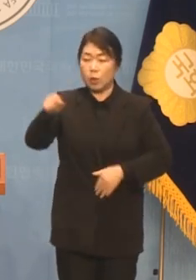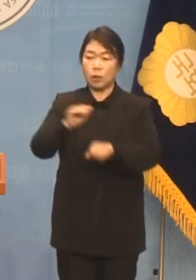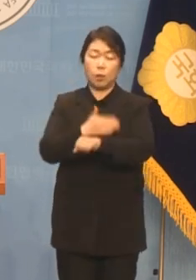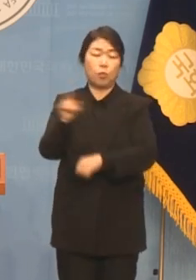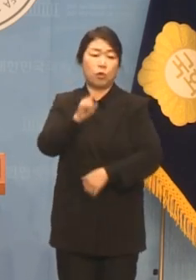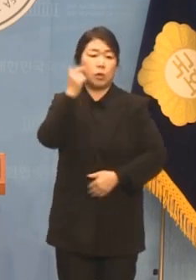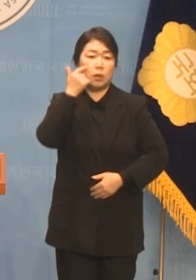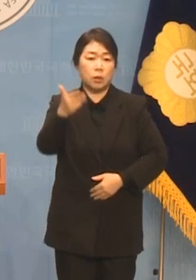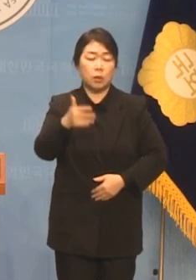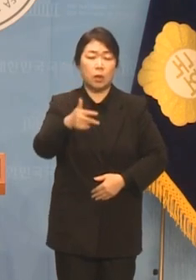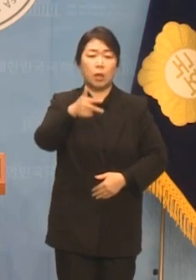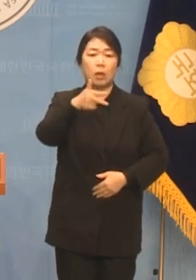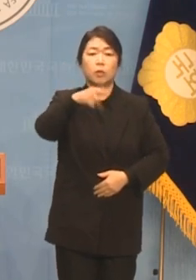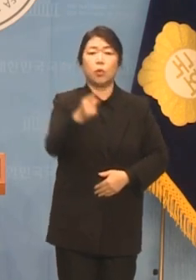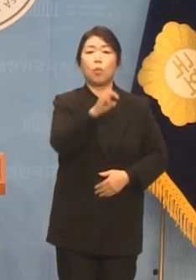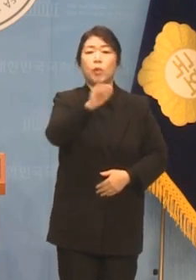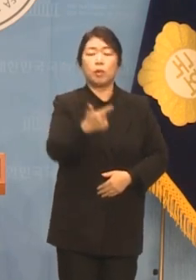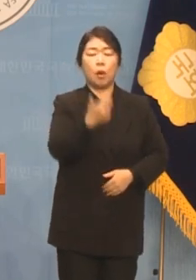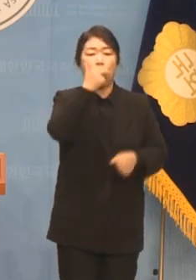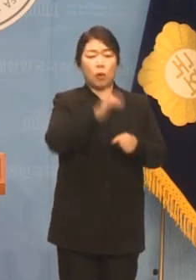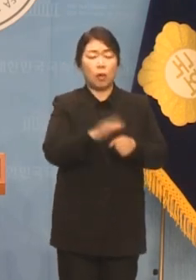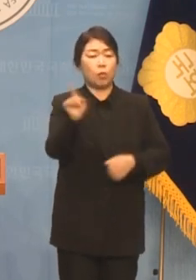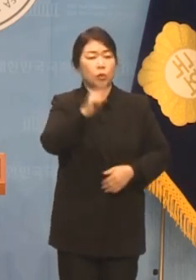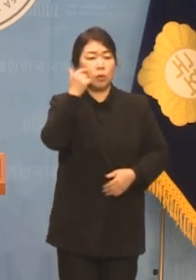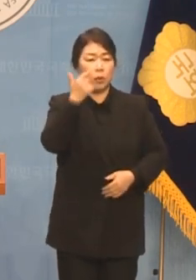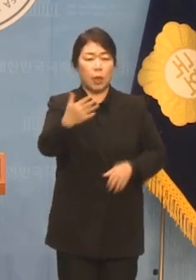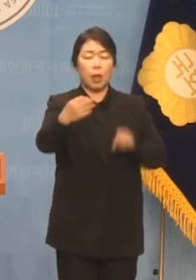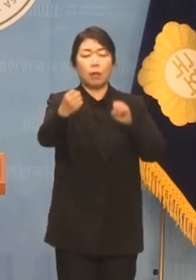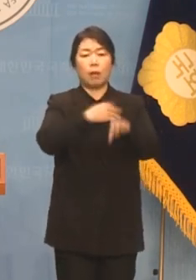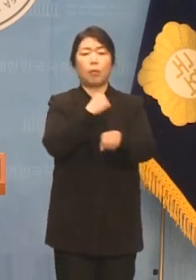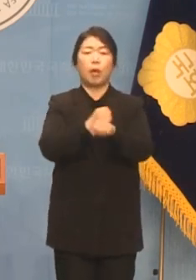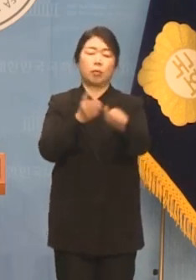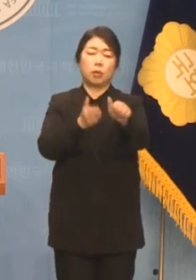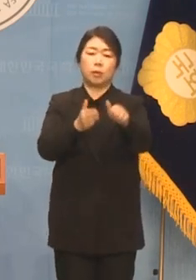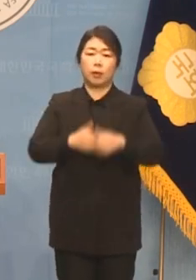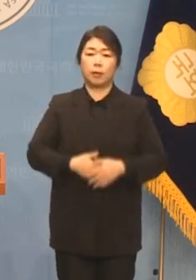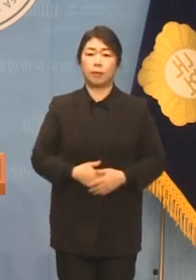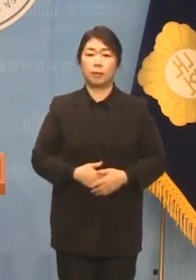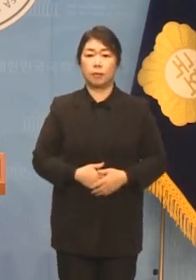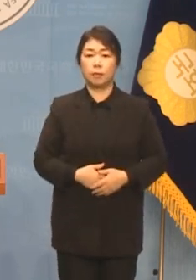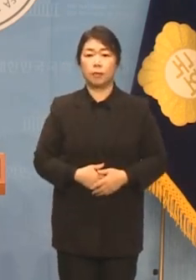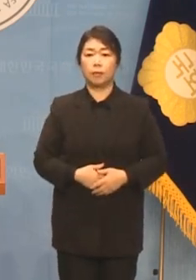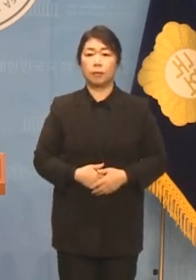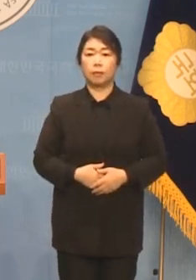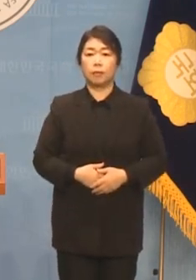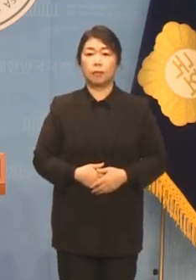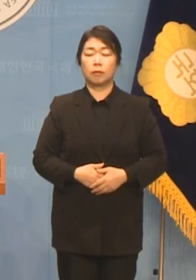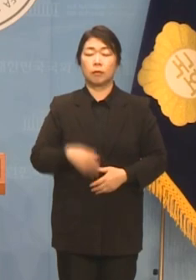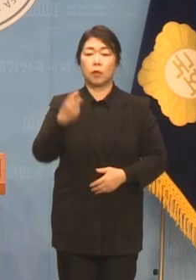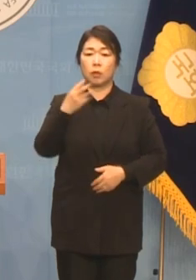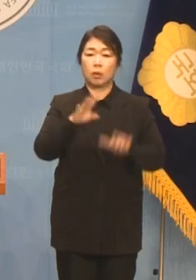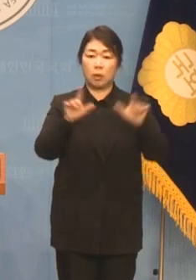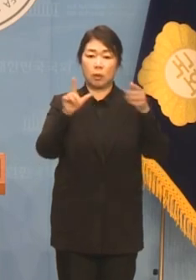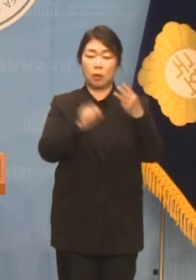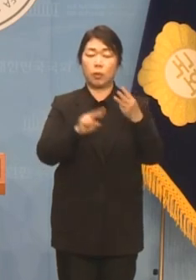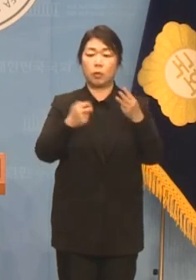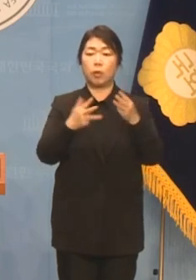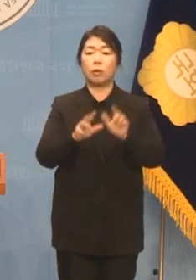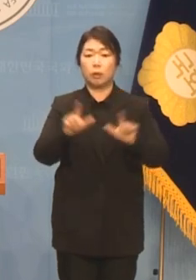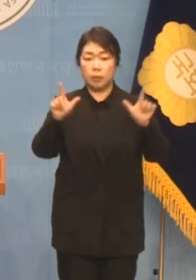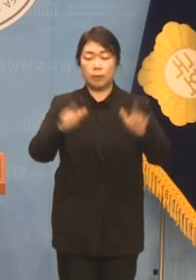건지 조미는 뭐가 억울하다는 건지 답을 해 주시길 바랍니다 2024년 3월